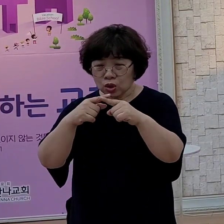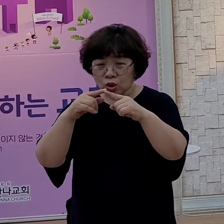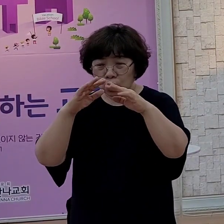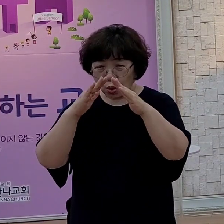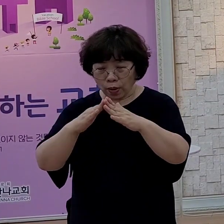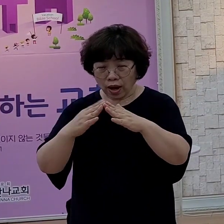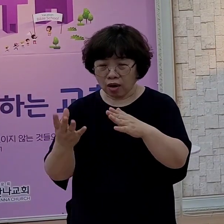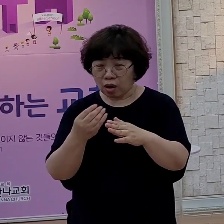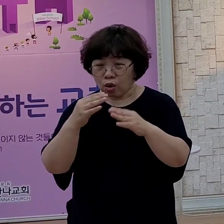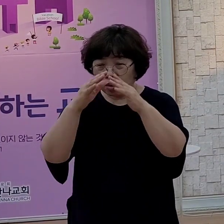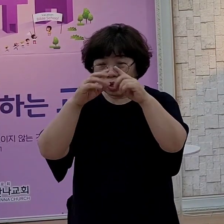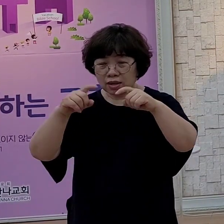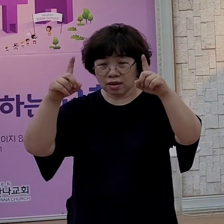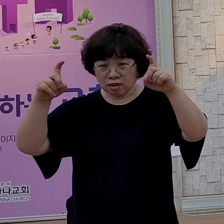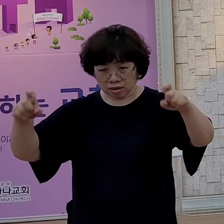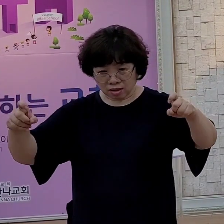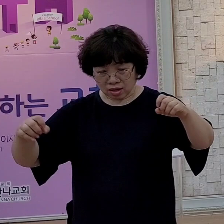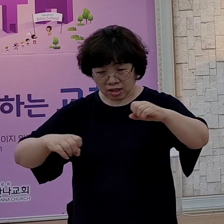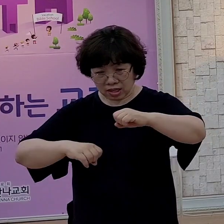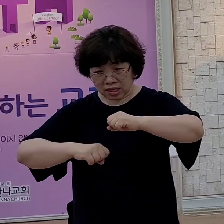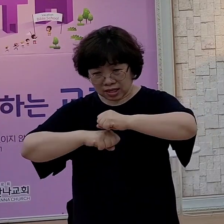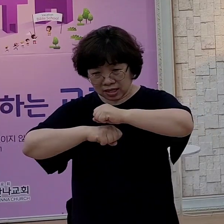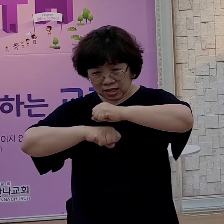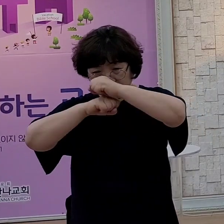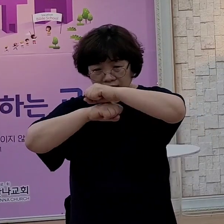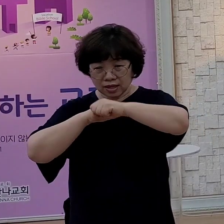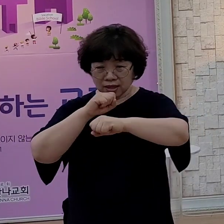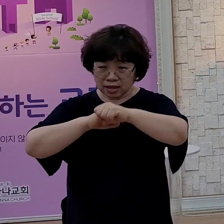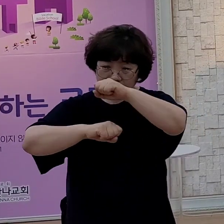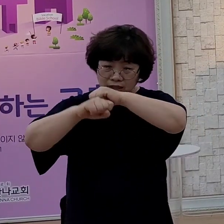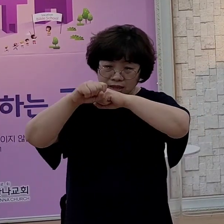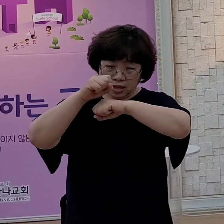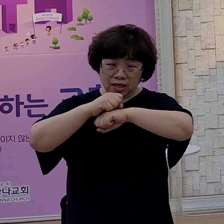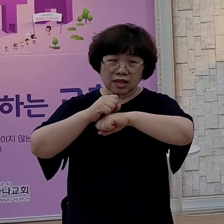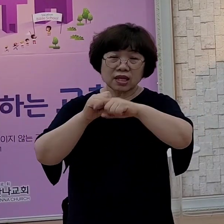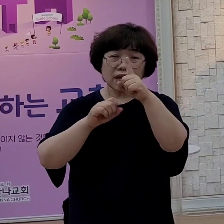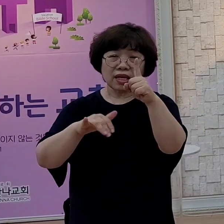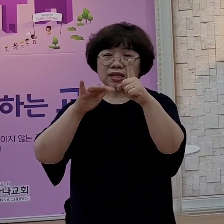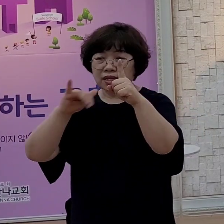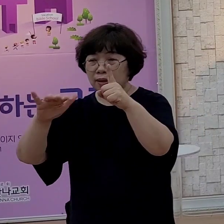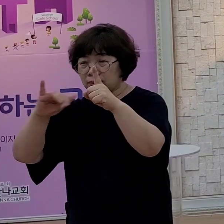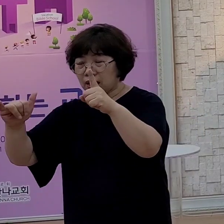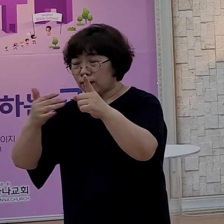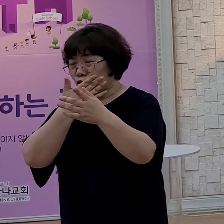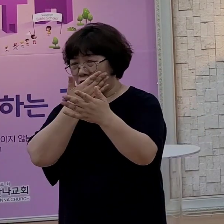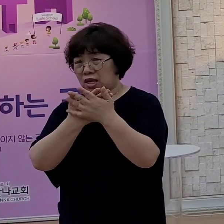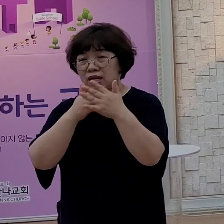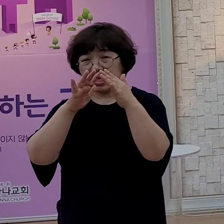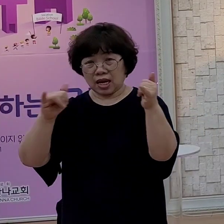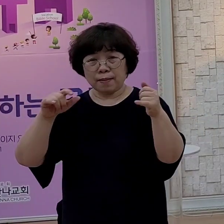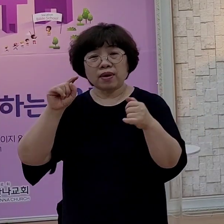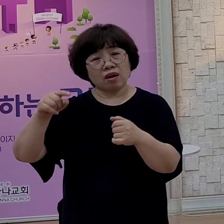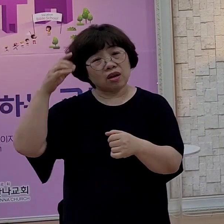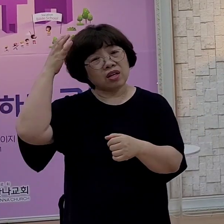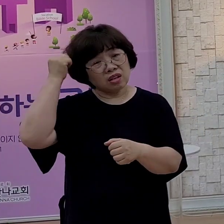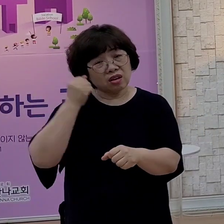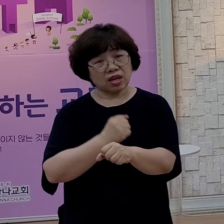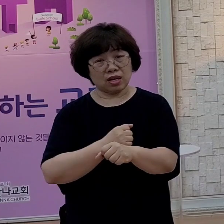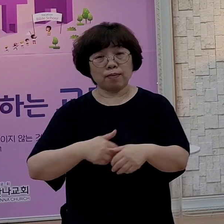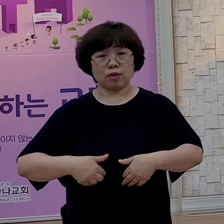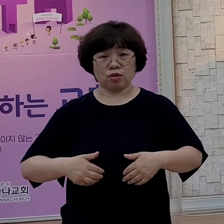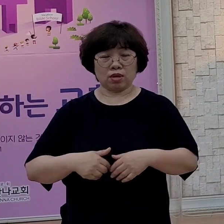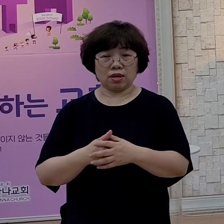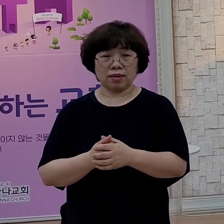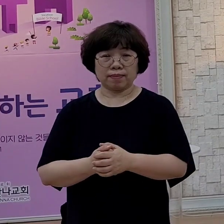것이죠. 그래서 하나님은 이 안이요. 우리가 벽돌을 가지고 이렇게 한 교회를 쌓아가는